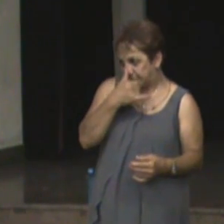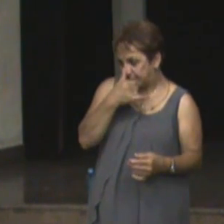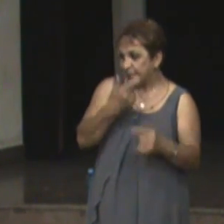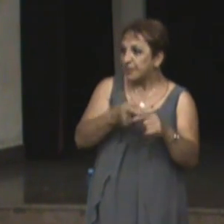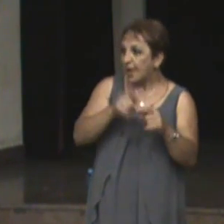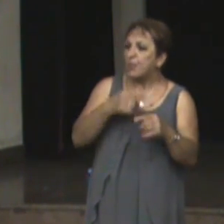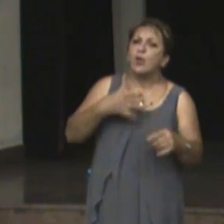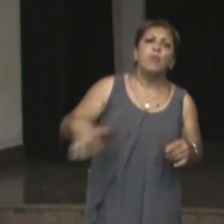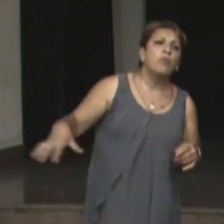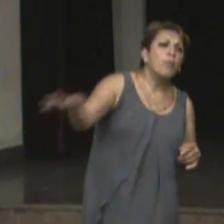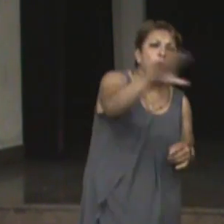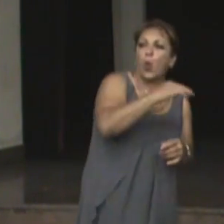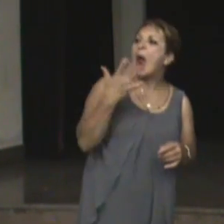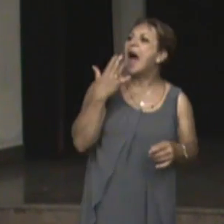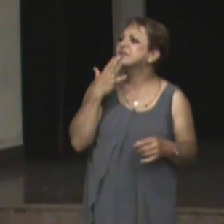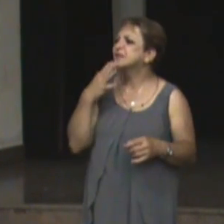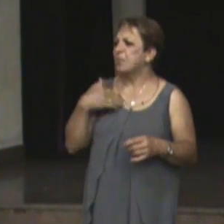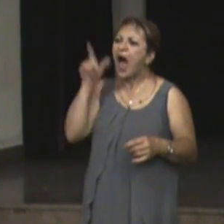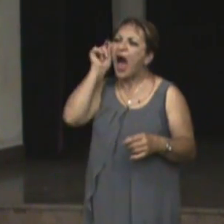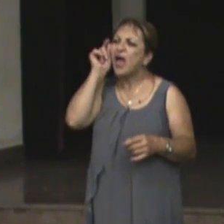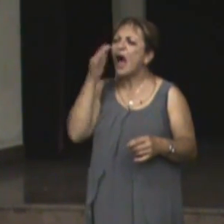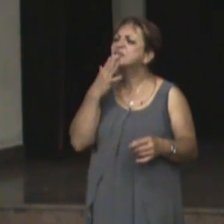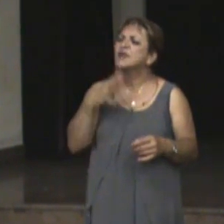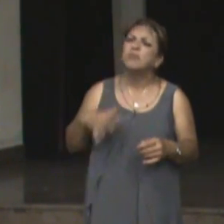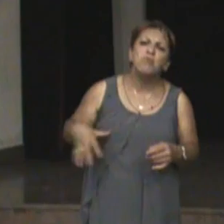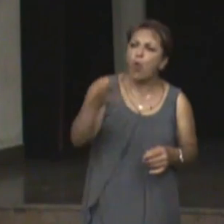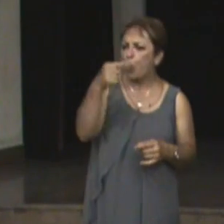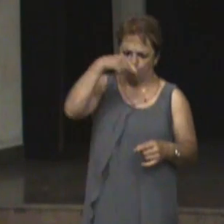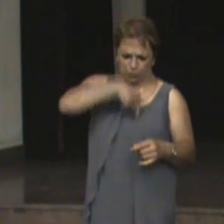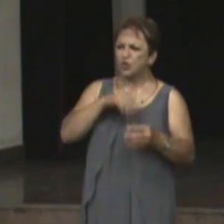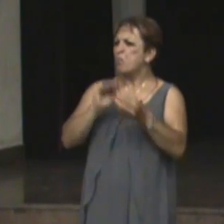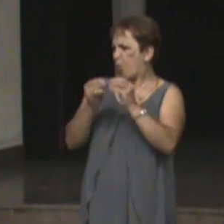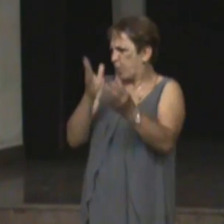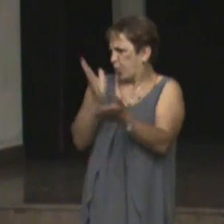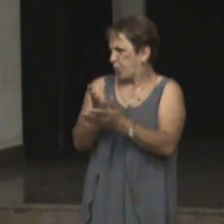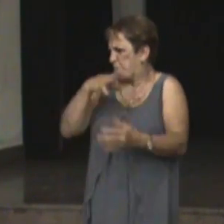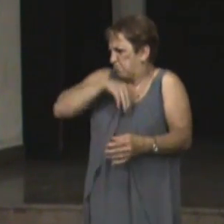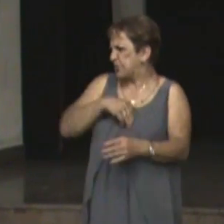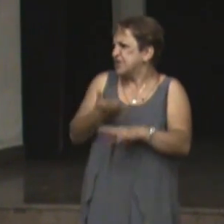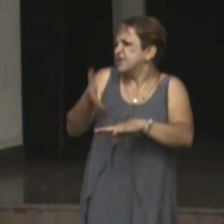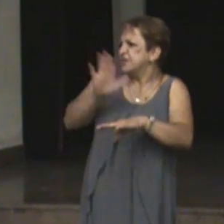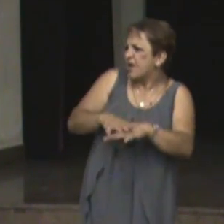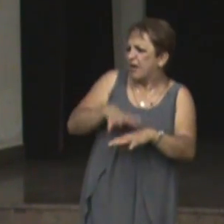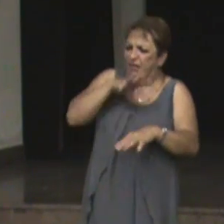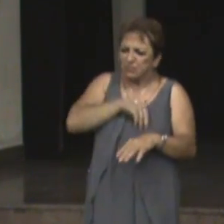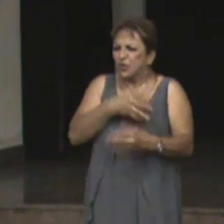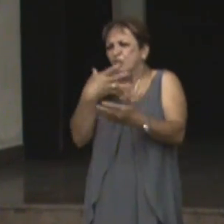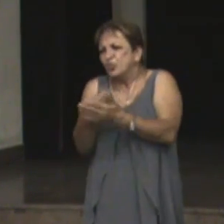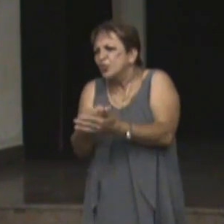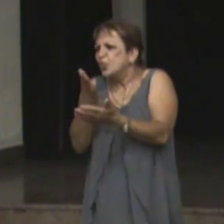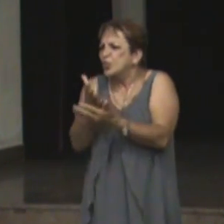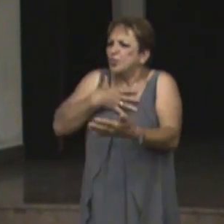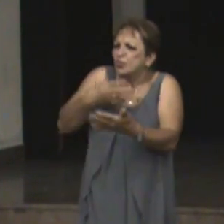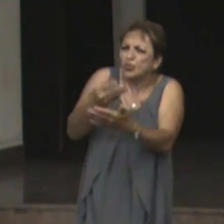կարծես թե ազգովին դեպրեսիայի մեջ ենք, ամեն մեկս ինչ-որ խնդիր ունենք, ամեն մեկս մեր խնդիրներով, մեր